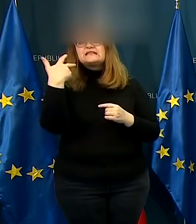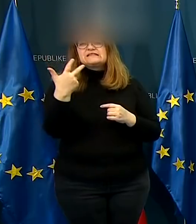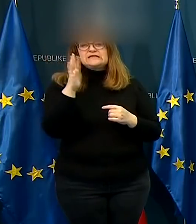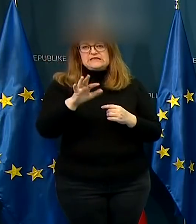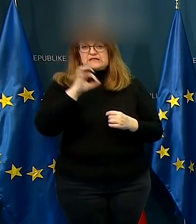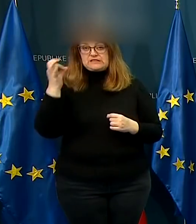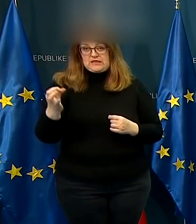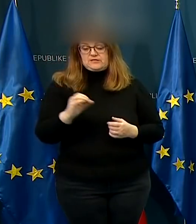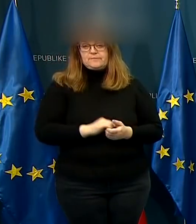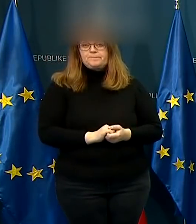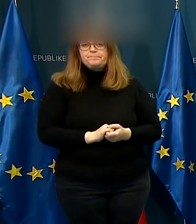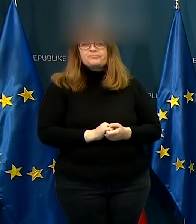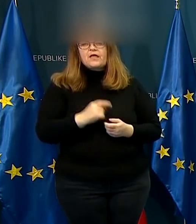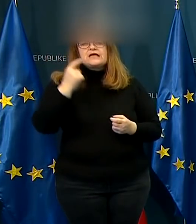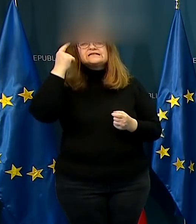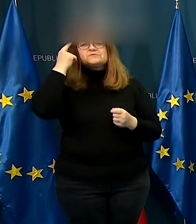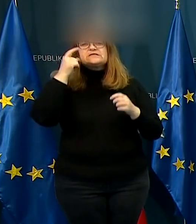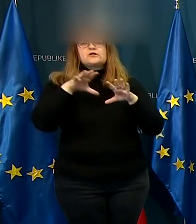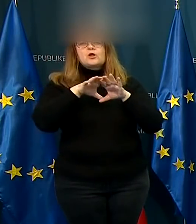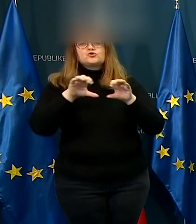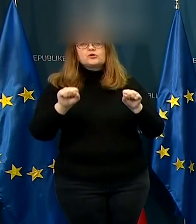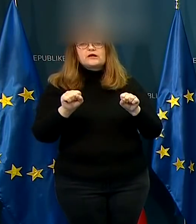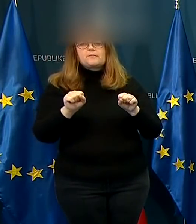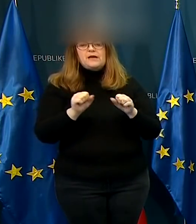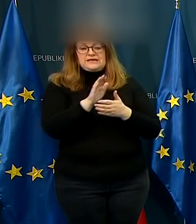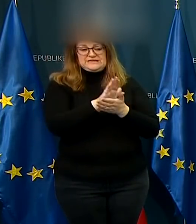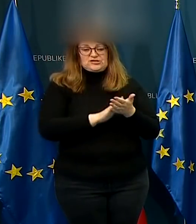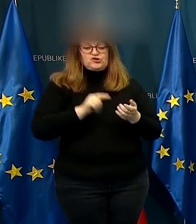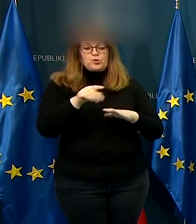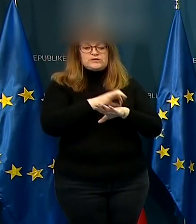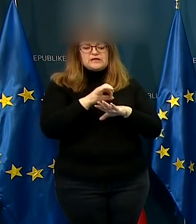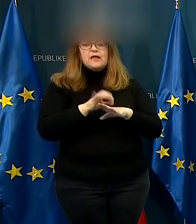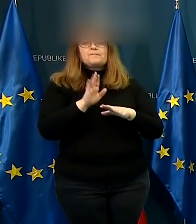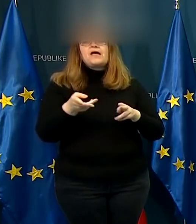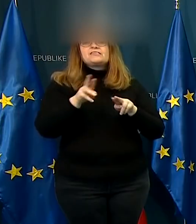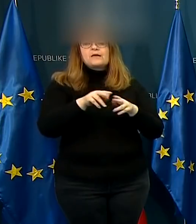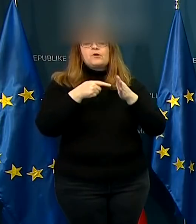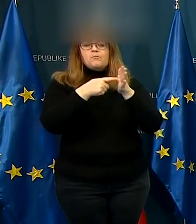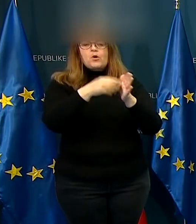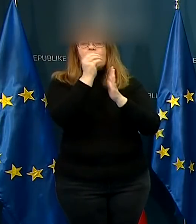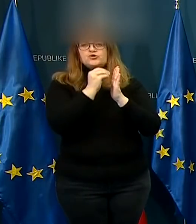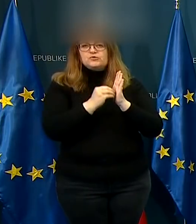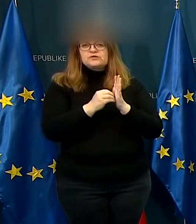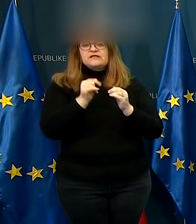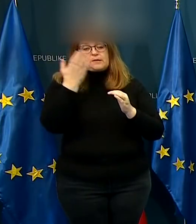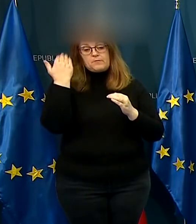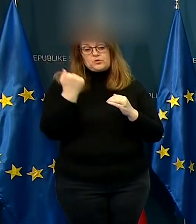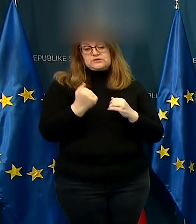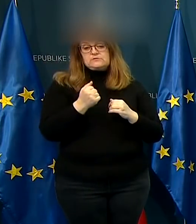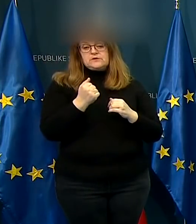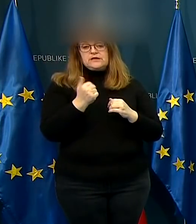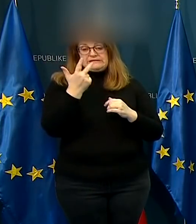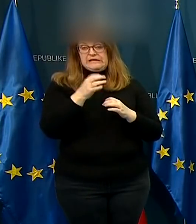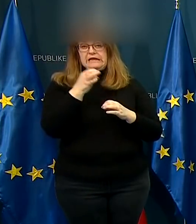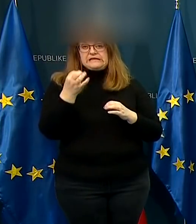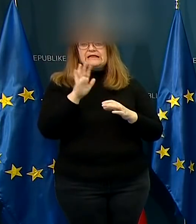dnevno. Smiselnost ukrepa začetka tega tedna pa najbolj ponazori podatek, da je bilo v zadnjih 3